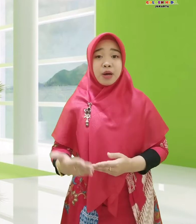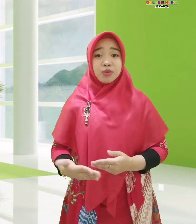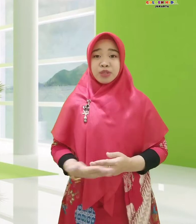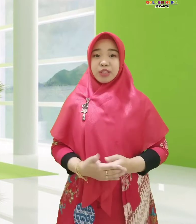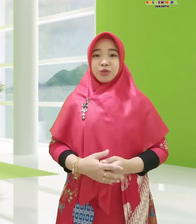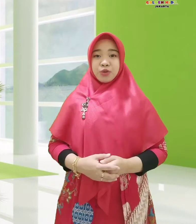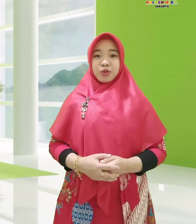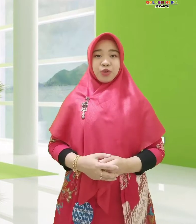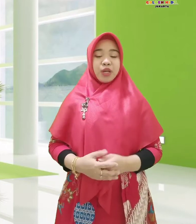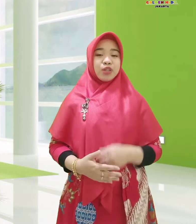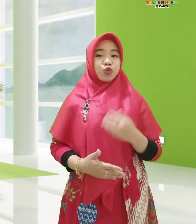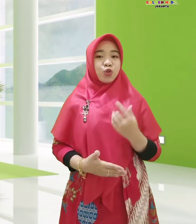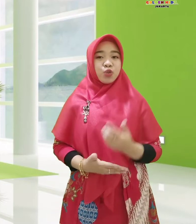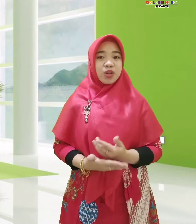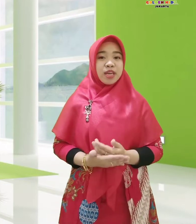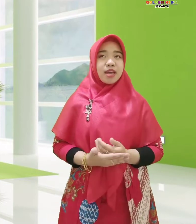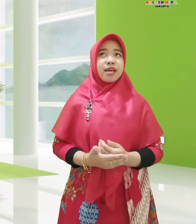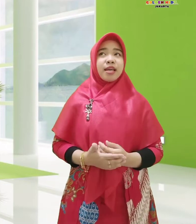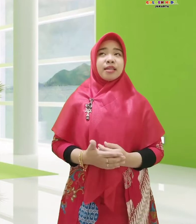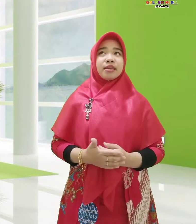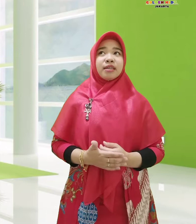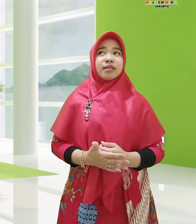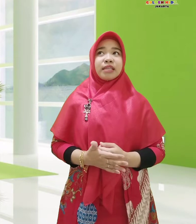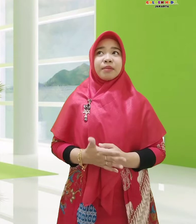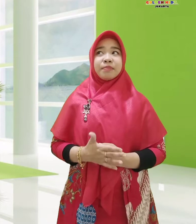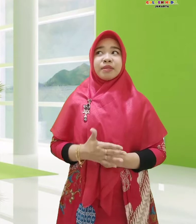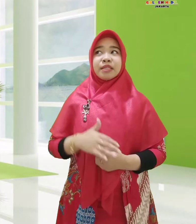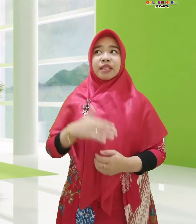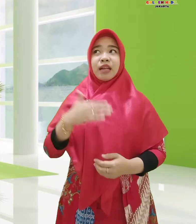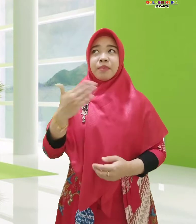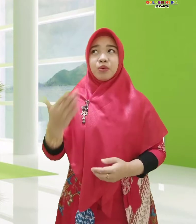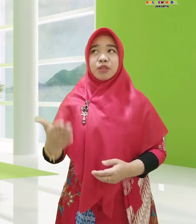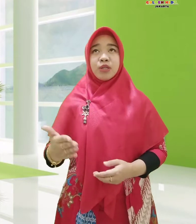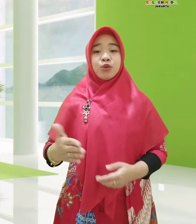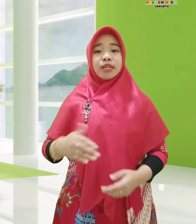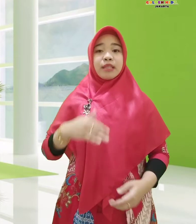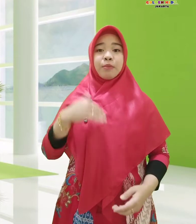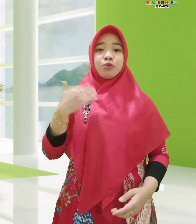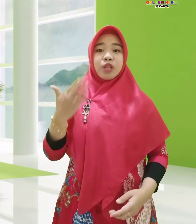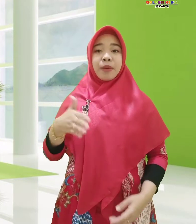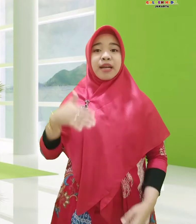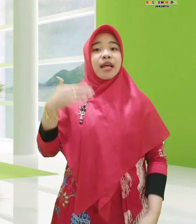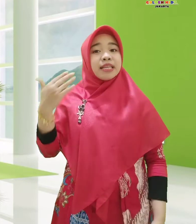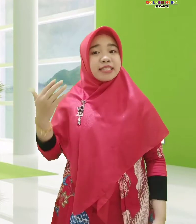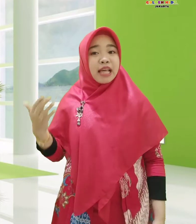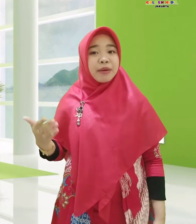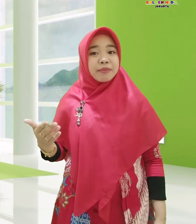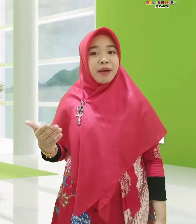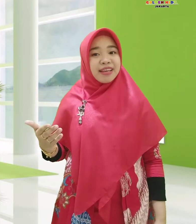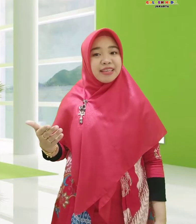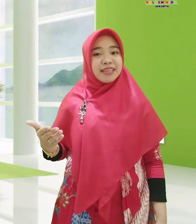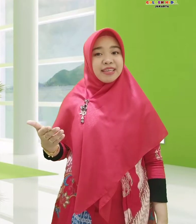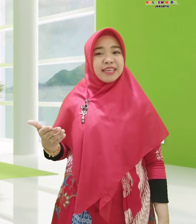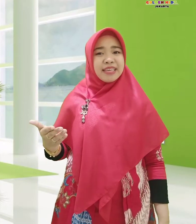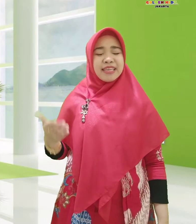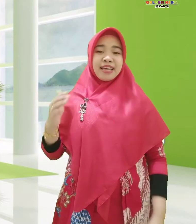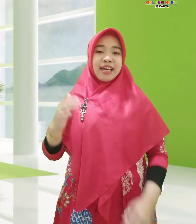bangun tidur. Contohnya, saat setelah bangun tidur kita mengucapkan selamat pagi,